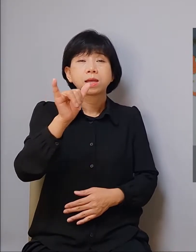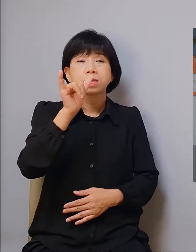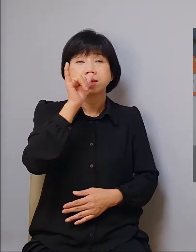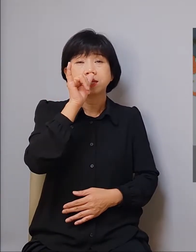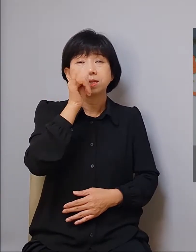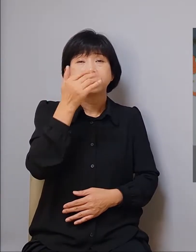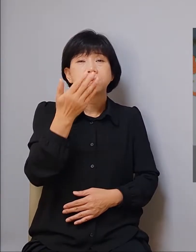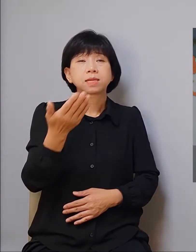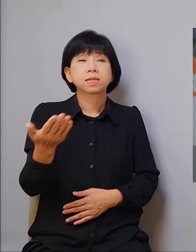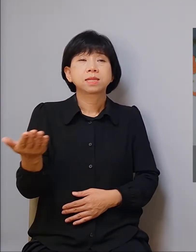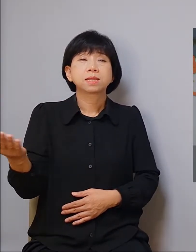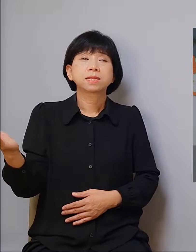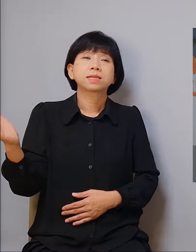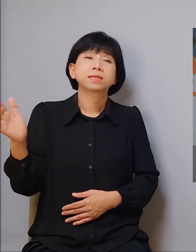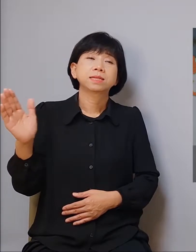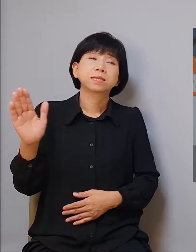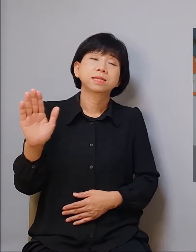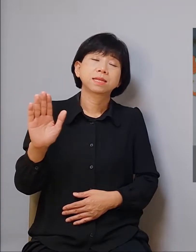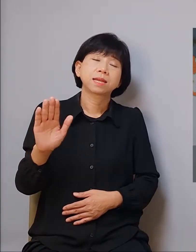보좌